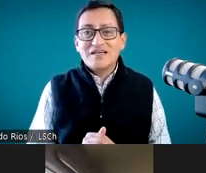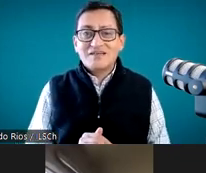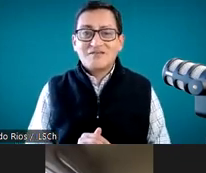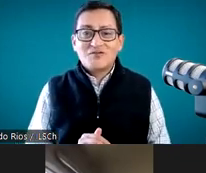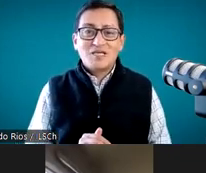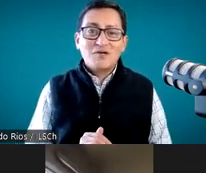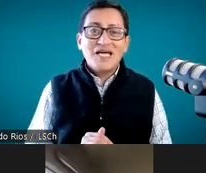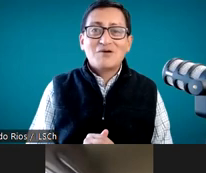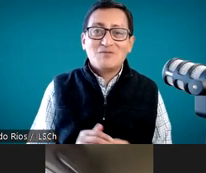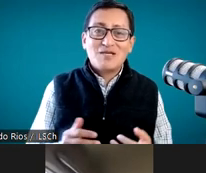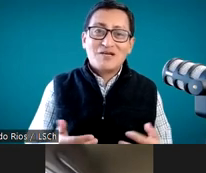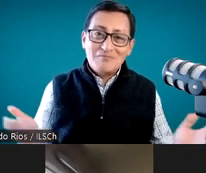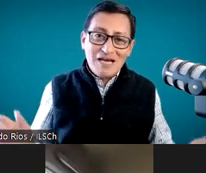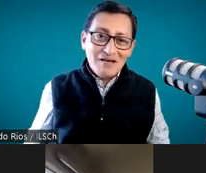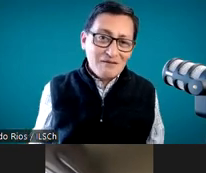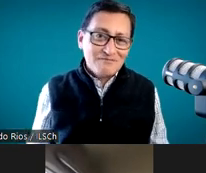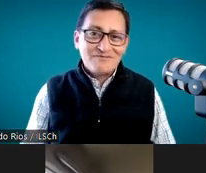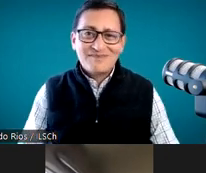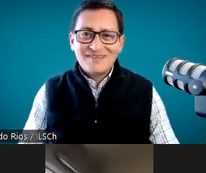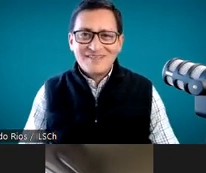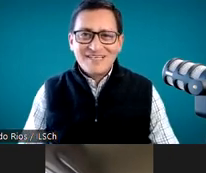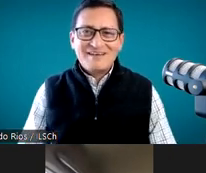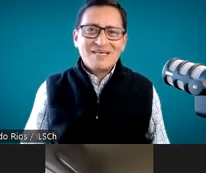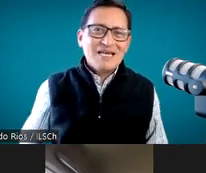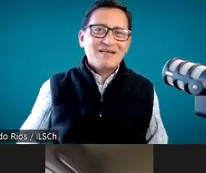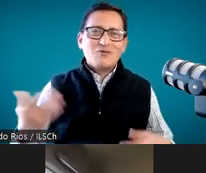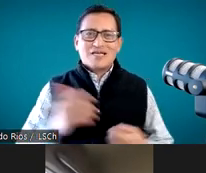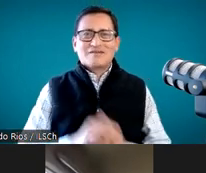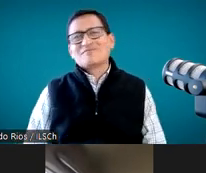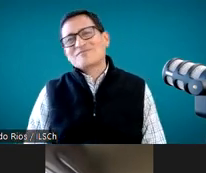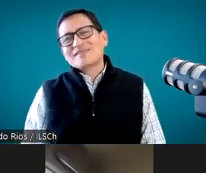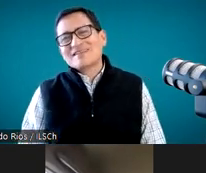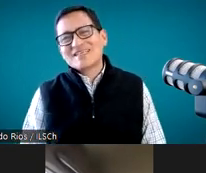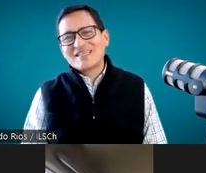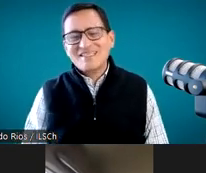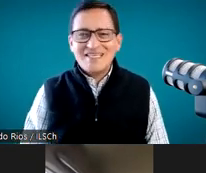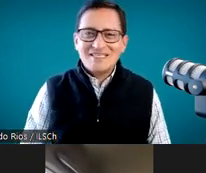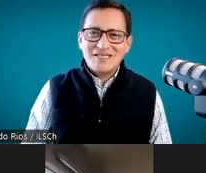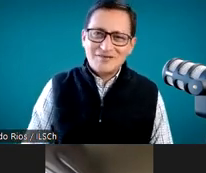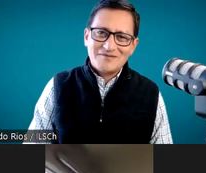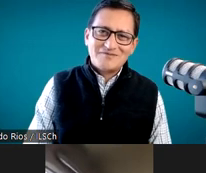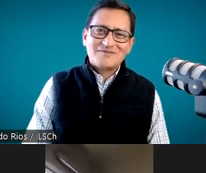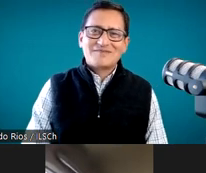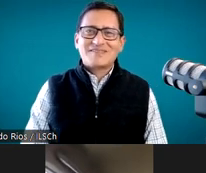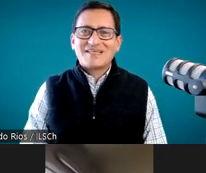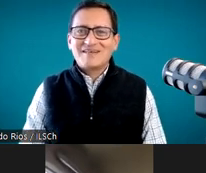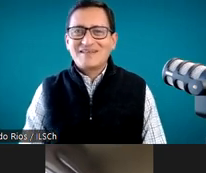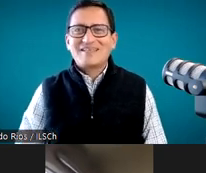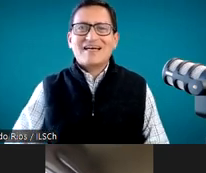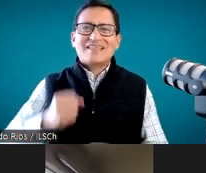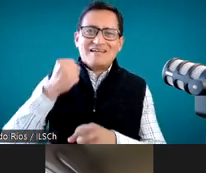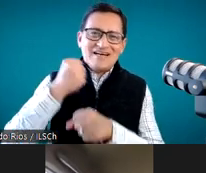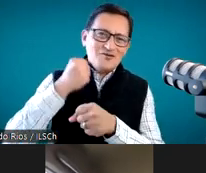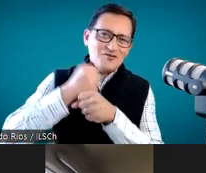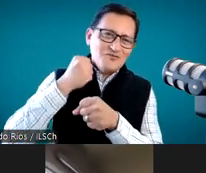teórica no aprendimos nada, porque hemos aprendido estas palabras igual. A ver, ¿qué palabras se acuerdan? ¿Qué señas aprendieron? A ver,